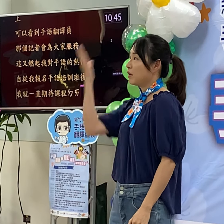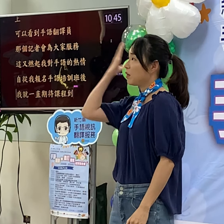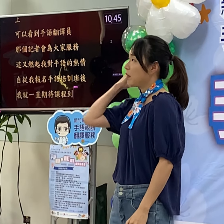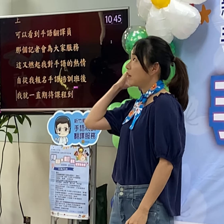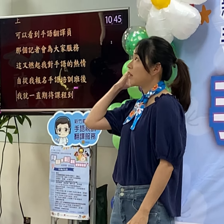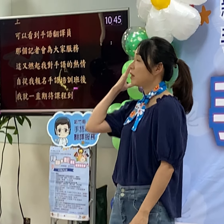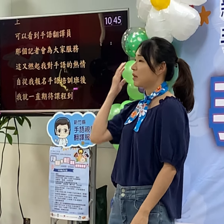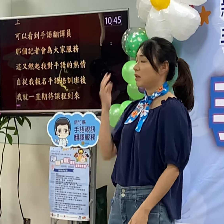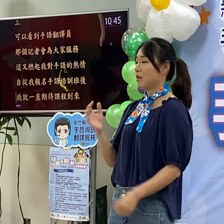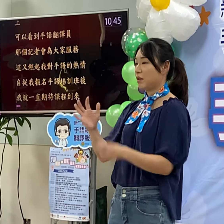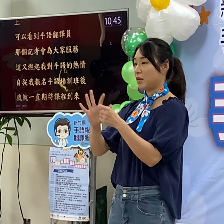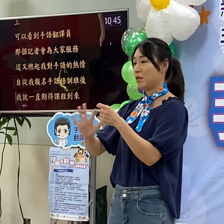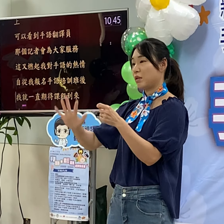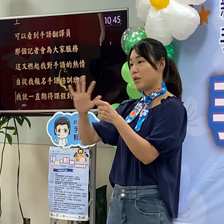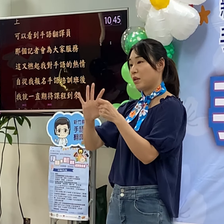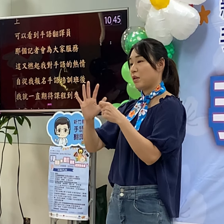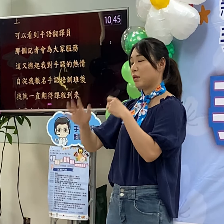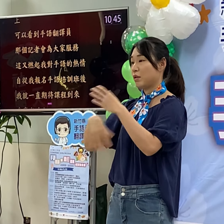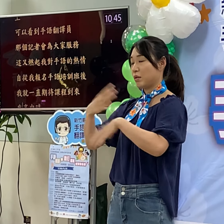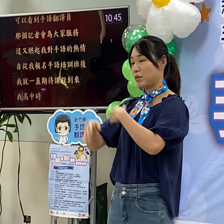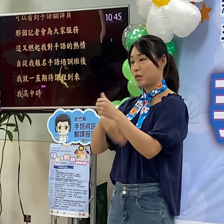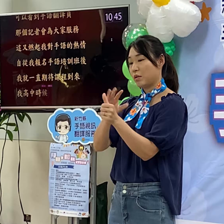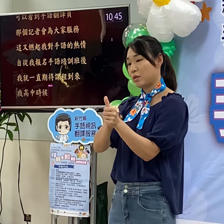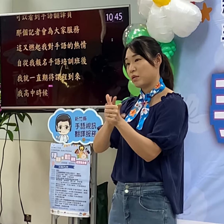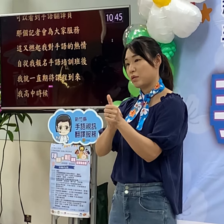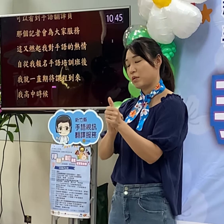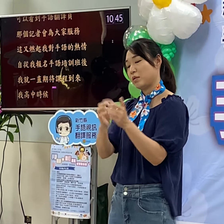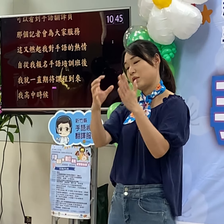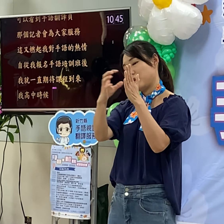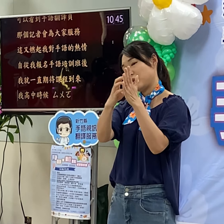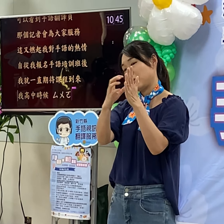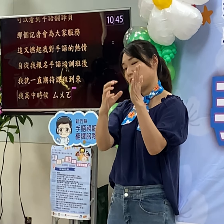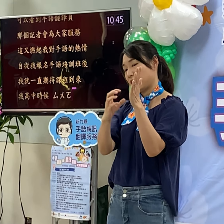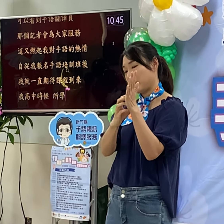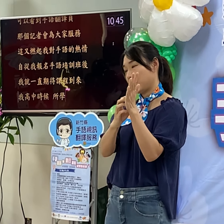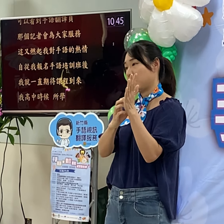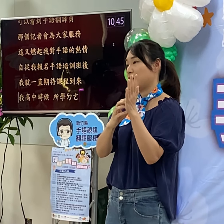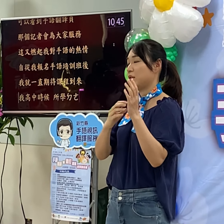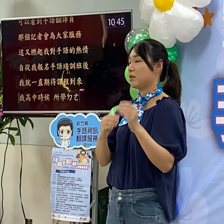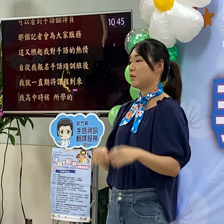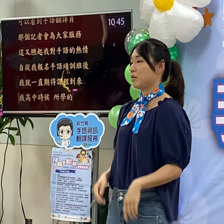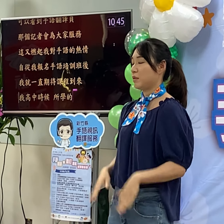我高中时候所学的手语是属于文字手语，